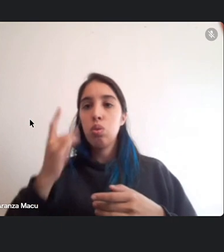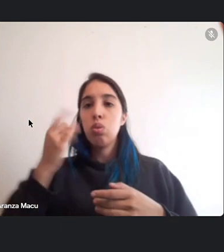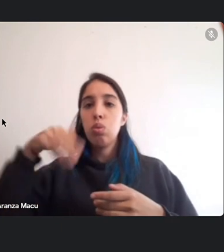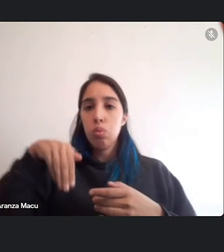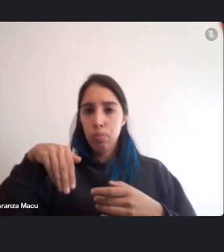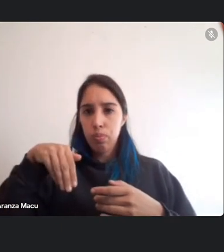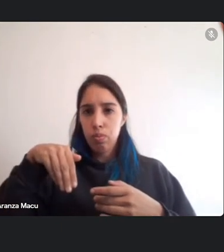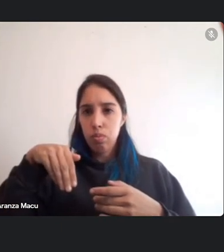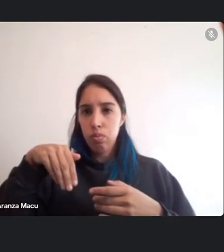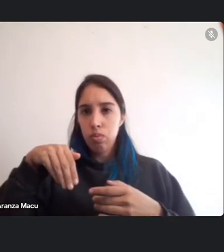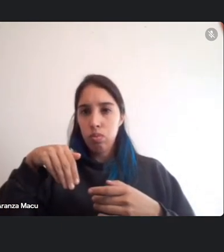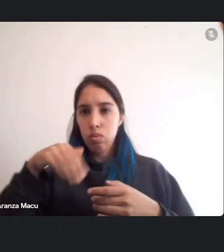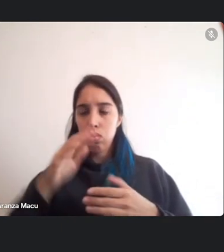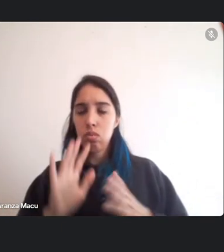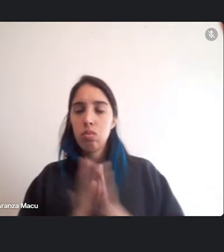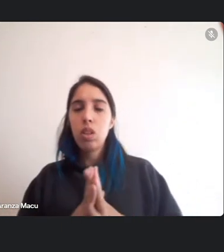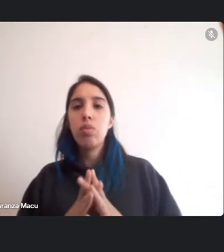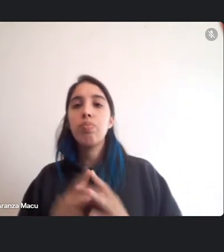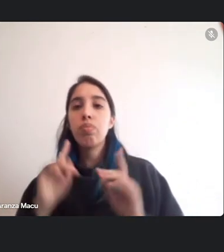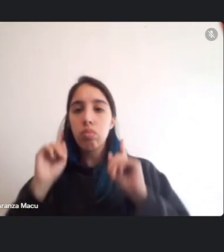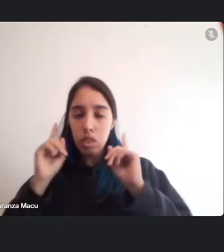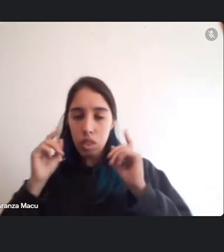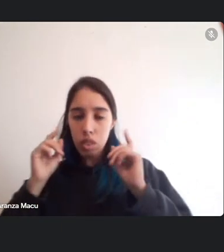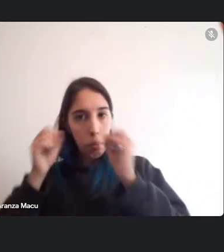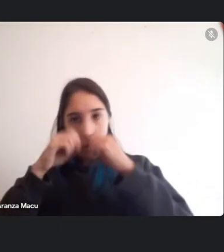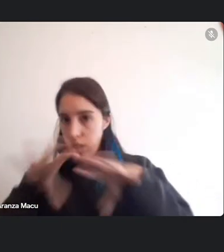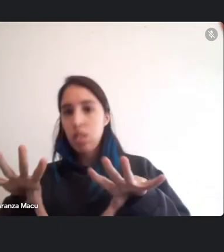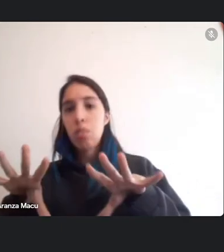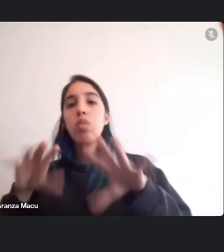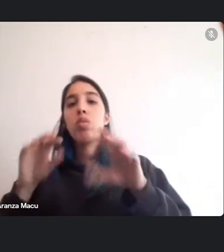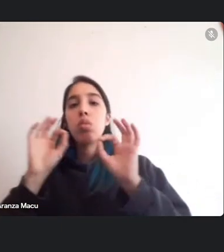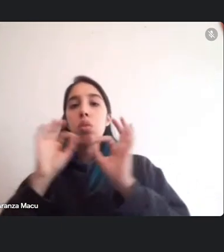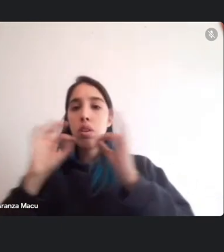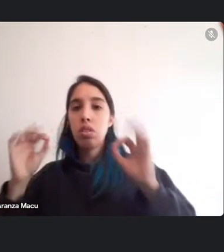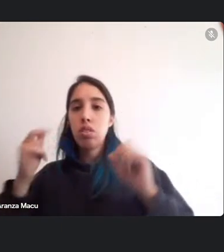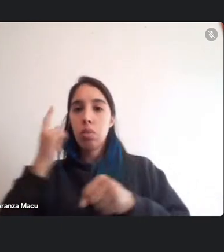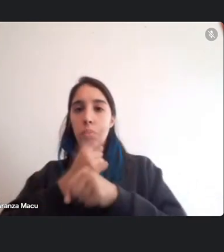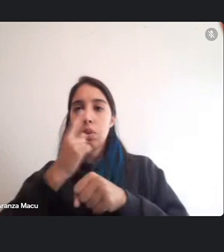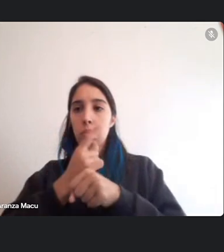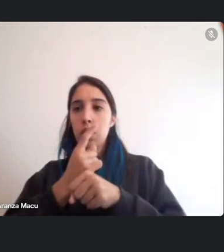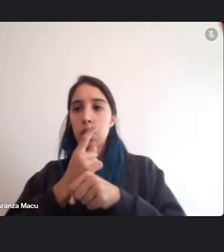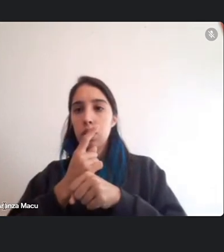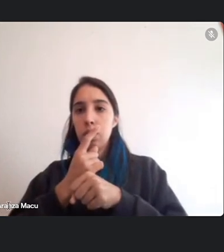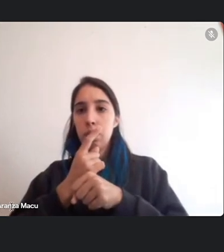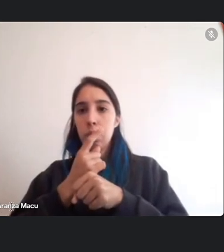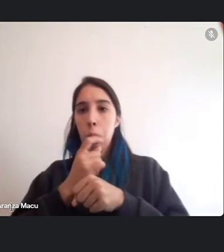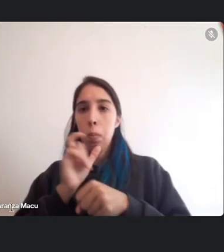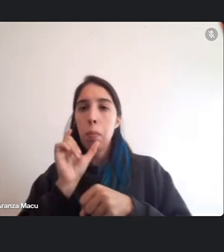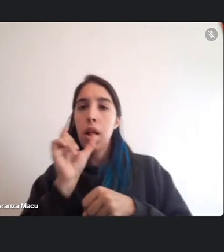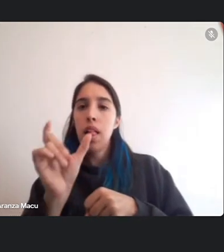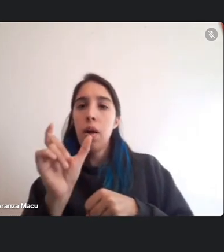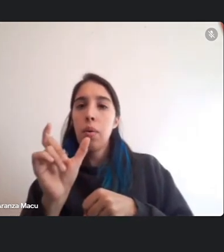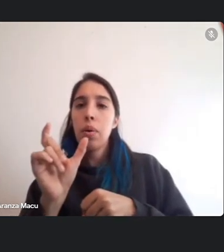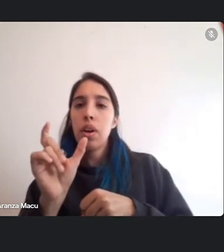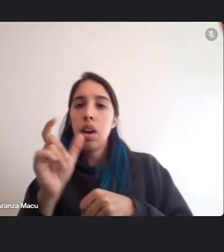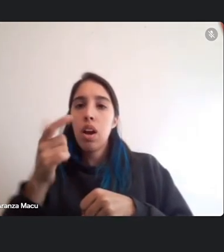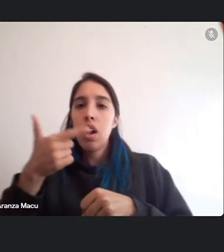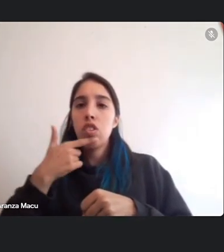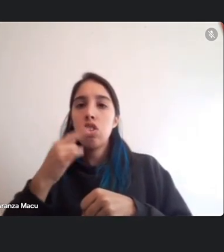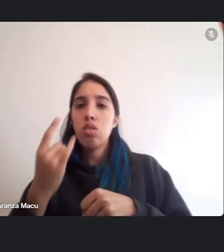Sí. Tenemos la primera, dice, ¿qué clases de palabra es successful? ¿Y cómo la traducirías?